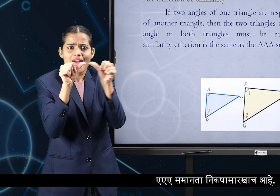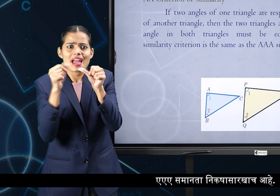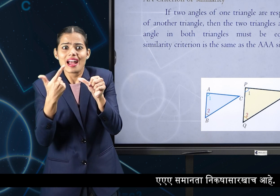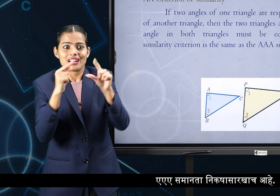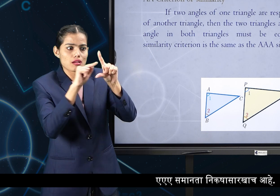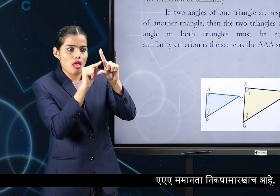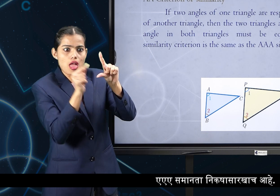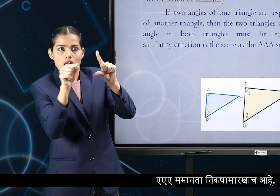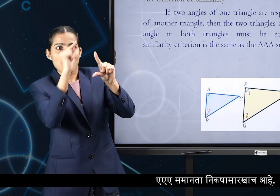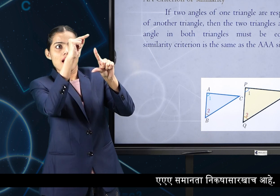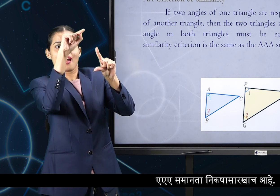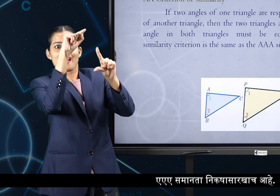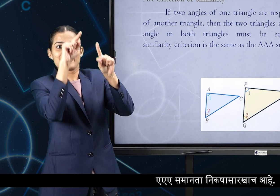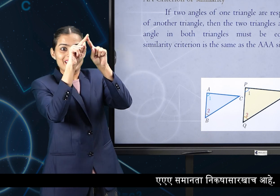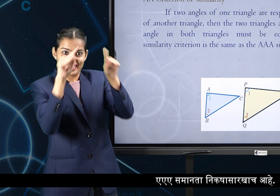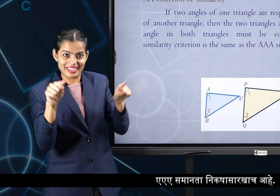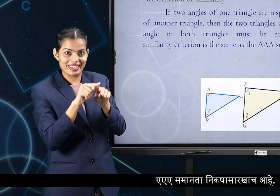समानता निकषासारखे आहे.